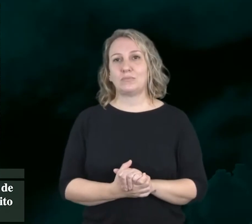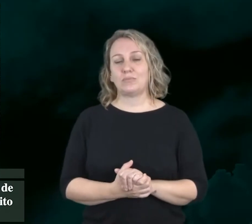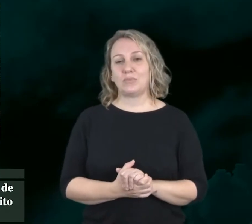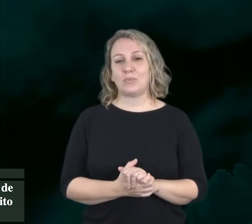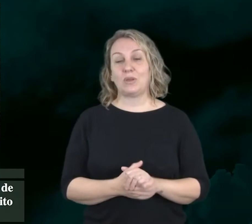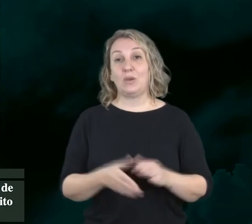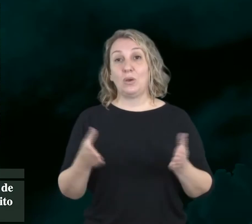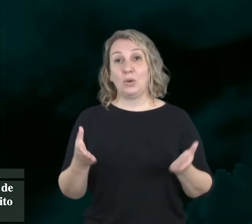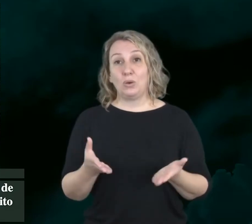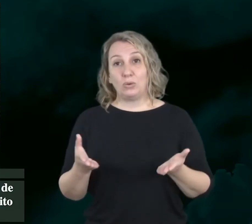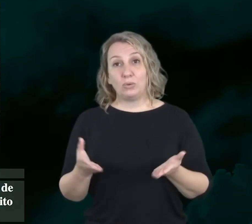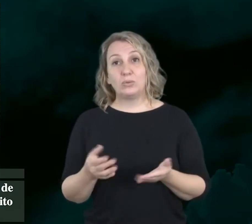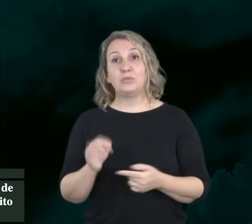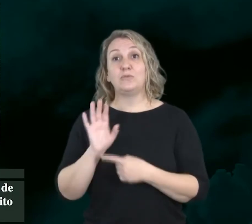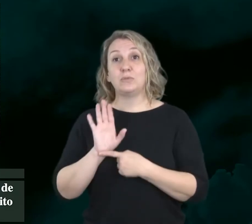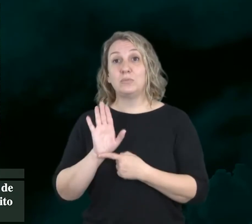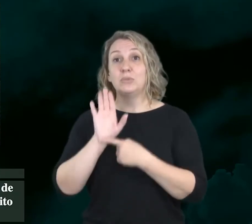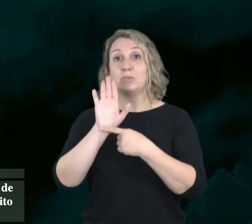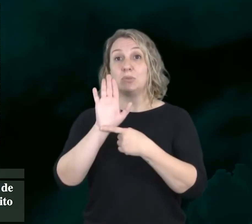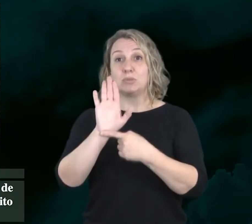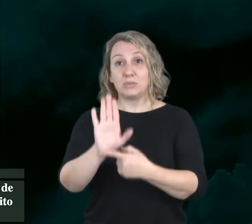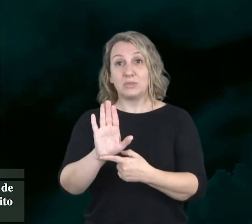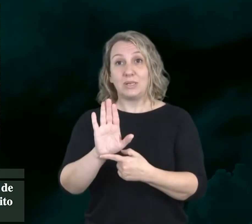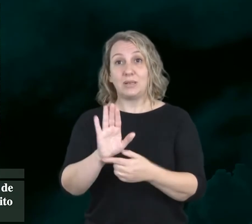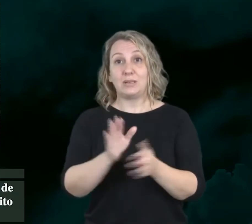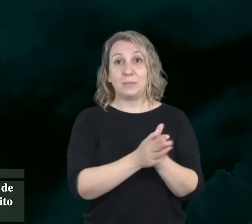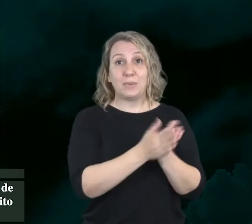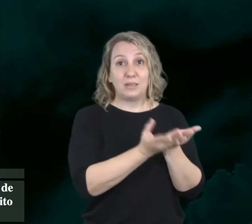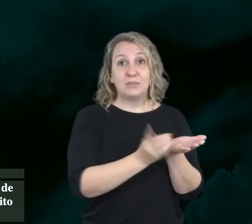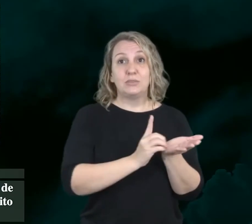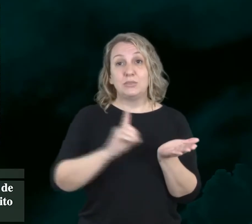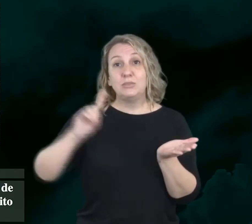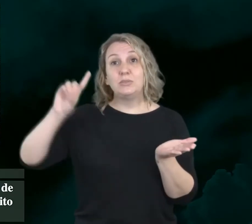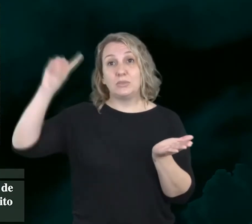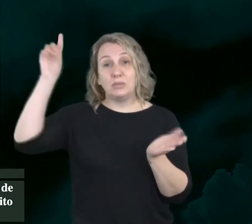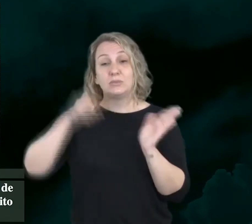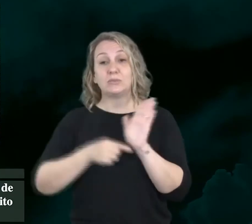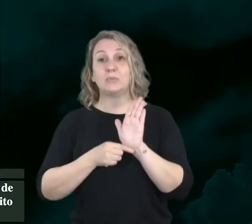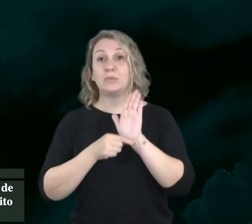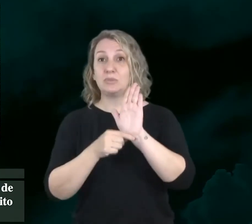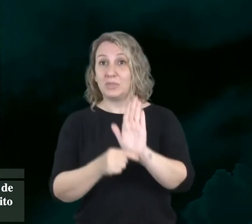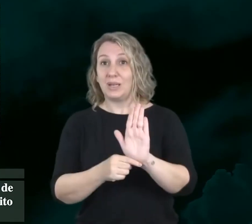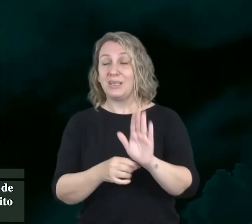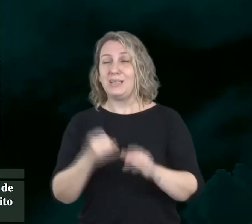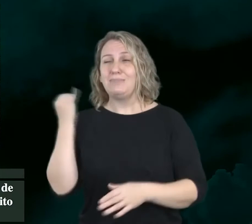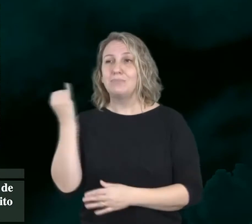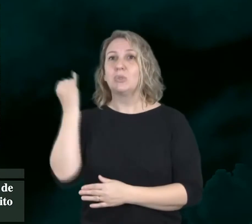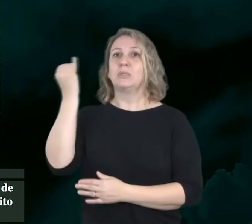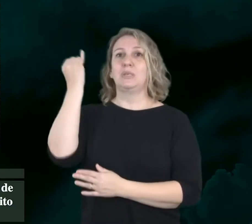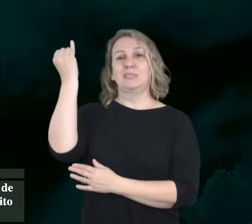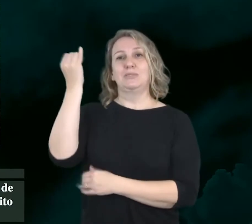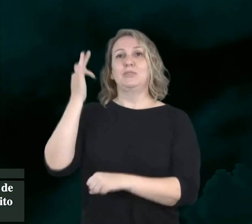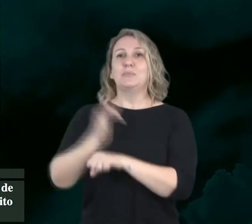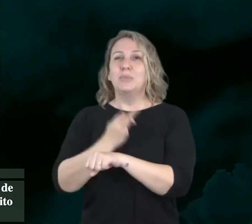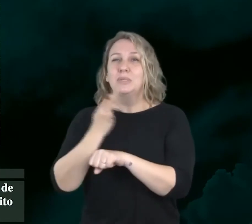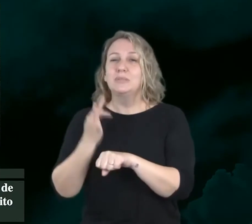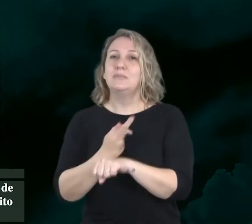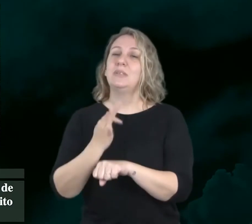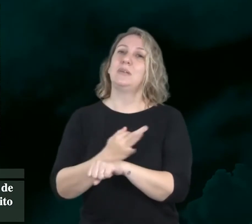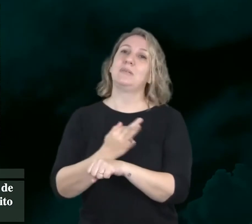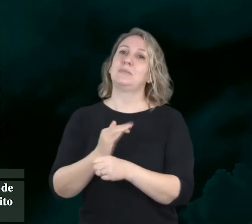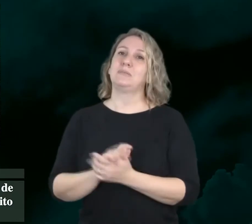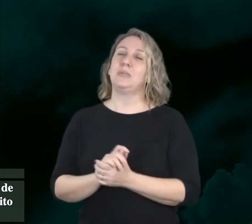mostrar para vocês, através da palavra, a importância da esperança, a importância da perseverança. Na semana que vem eu espero